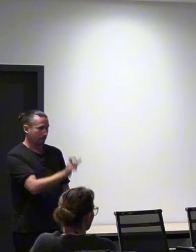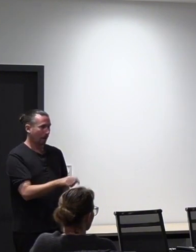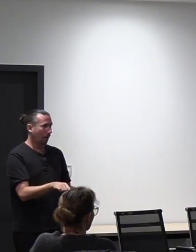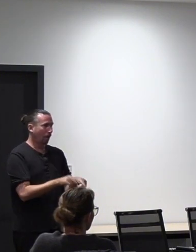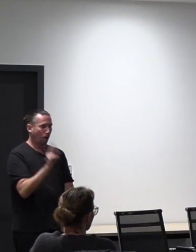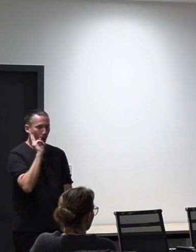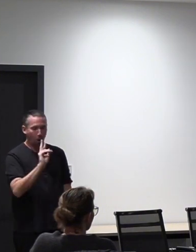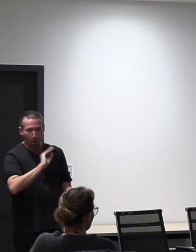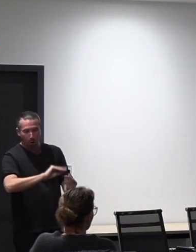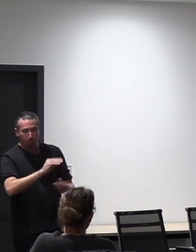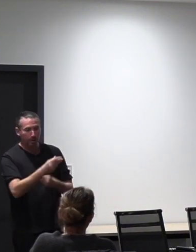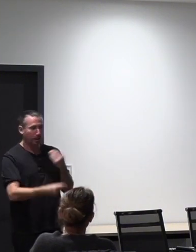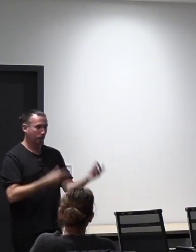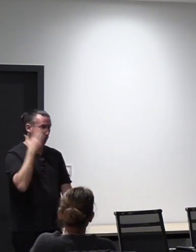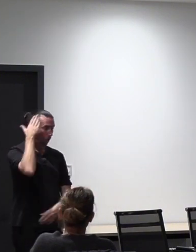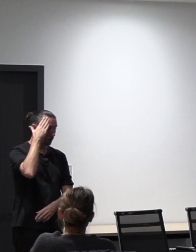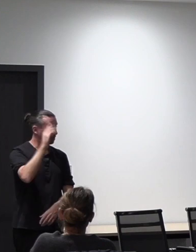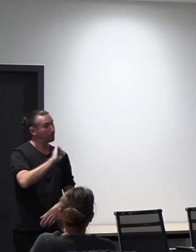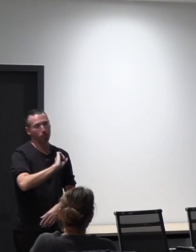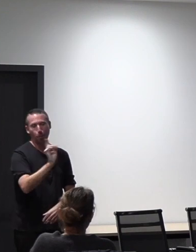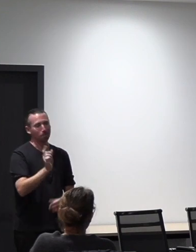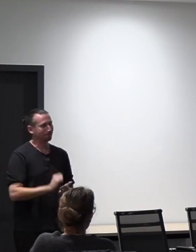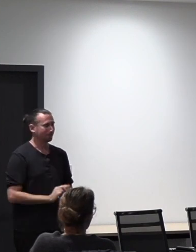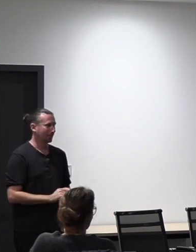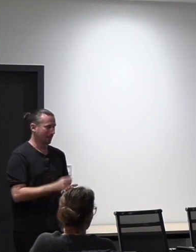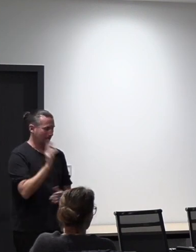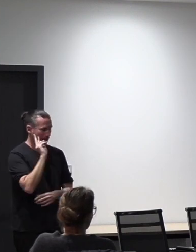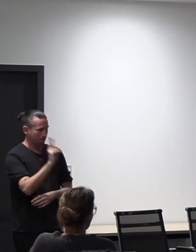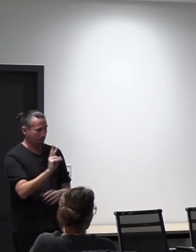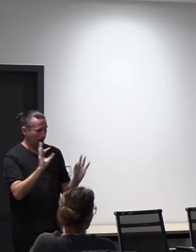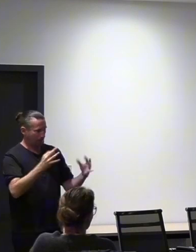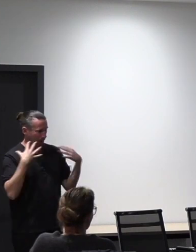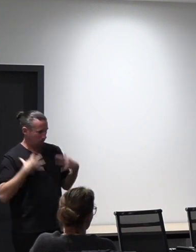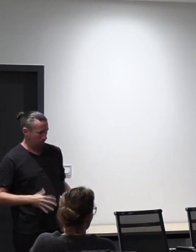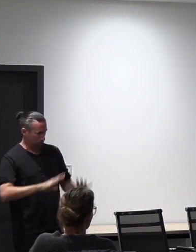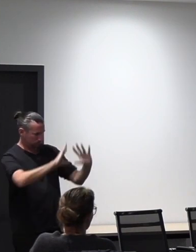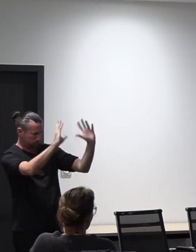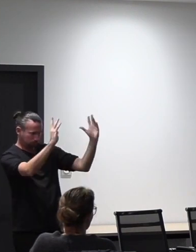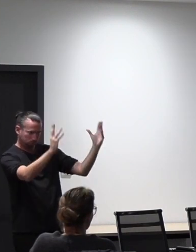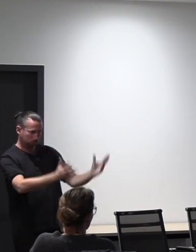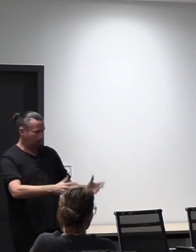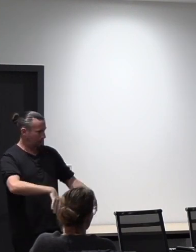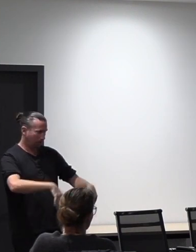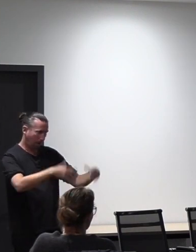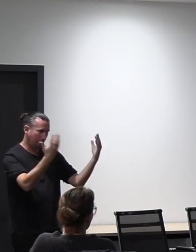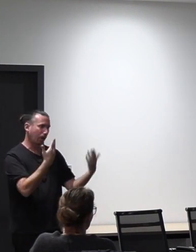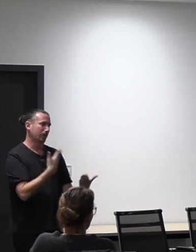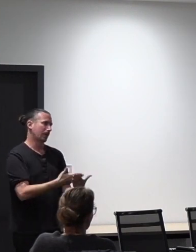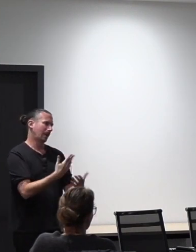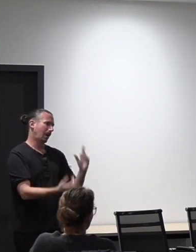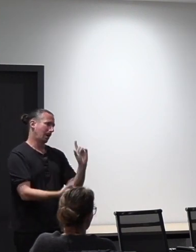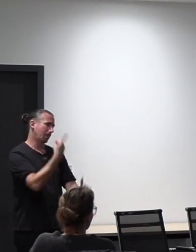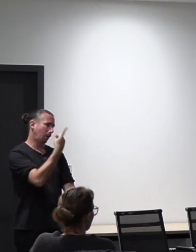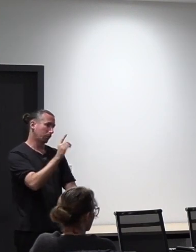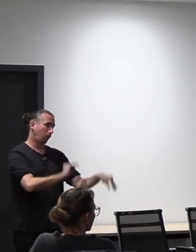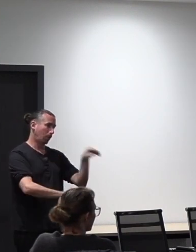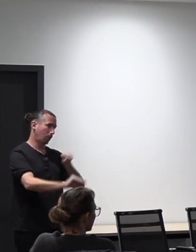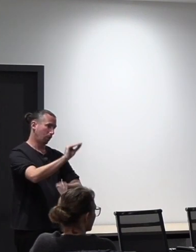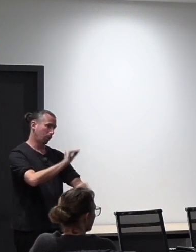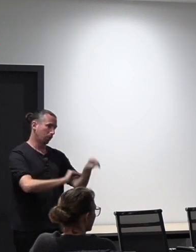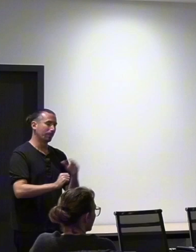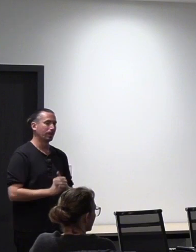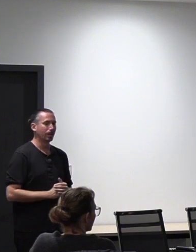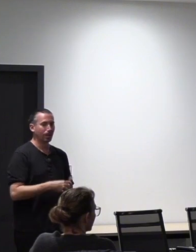une chose ou même un animal. On dépasse son apparence corporelle et c'est le plus important dans le soin. C'est ce que tu as dit quand